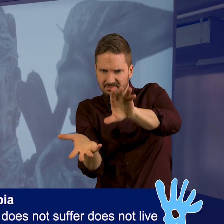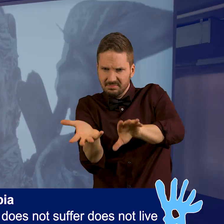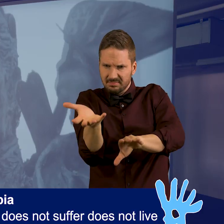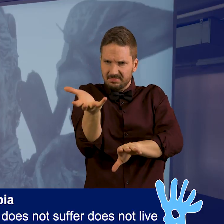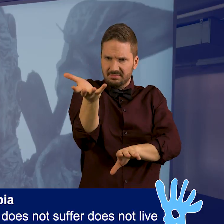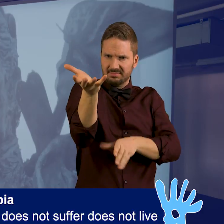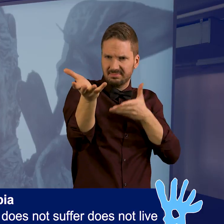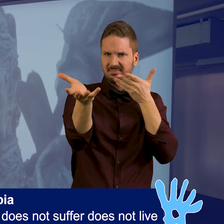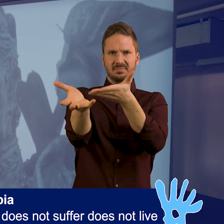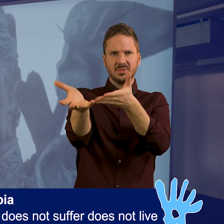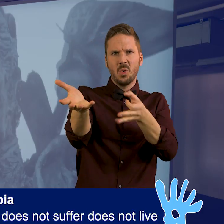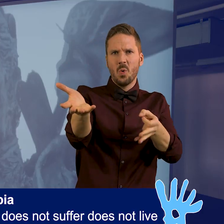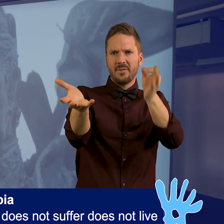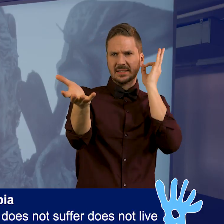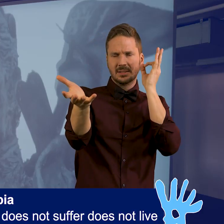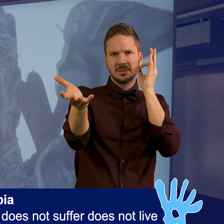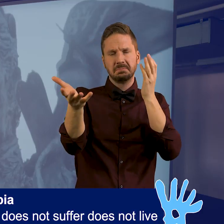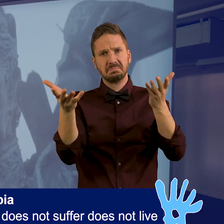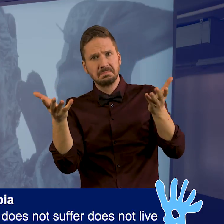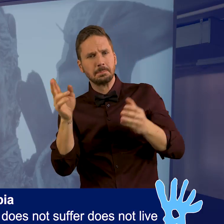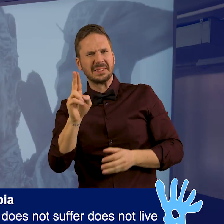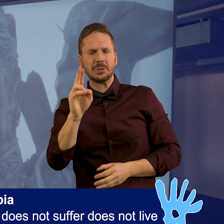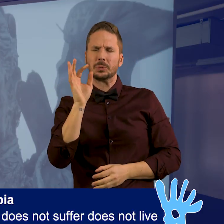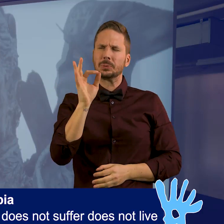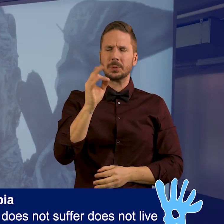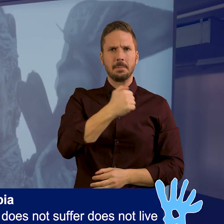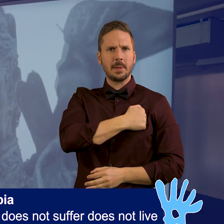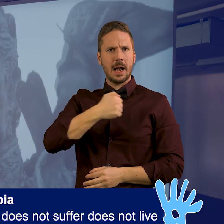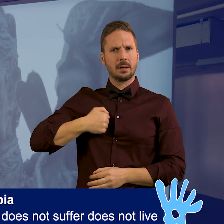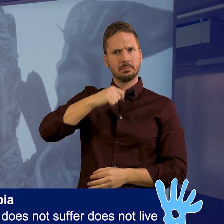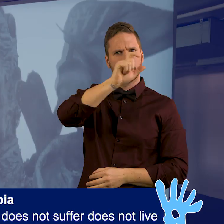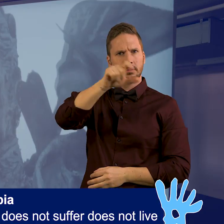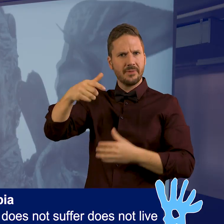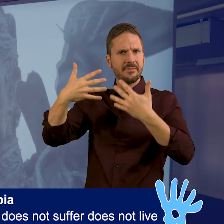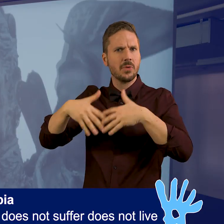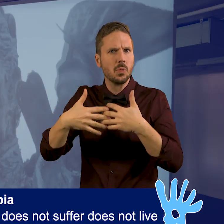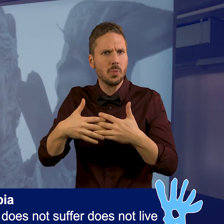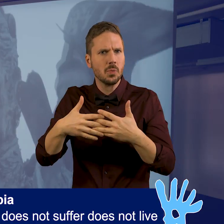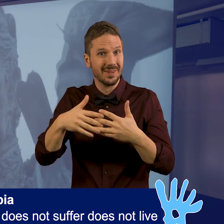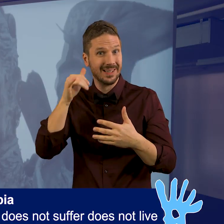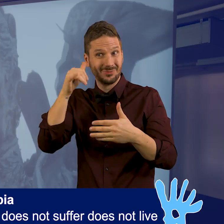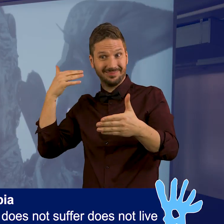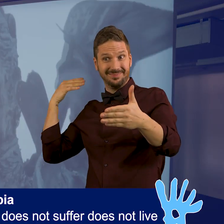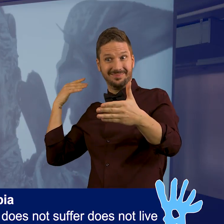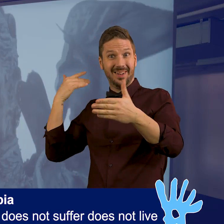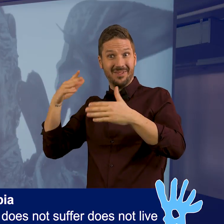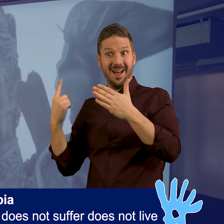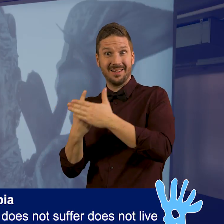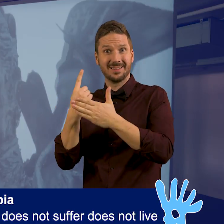och bruksting, sociala relationer, historiska artefakter och vardagskonventioner. Han synliggör